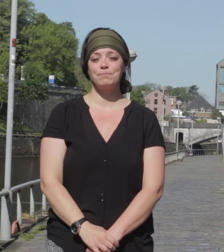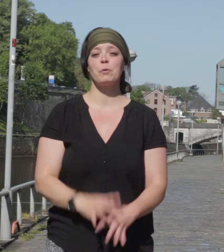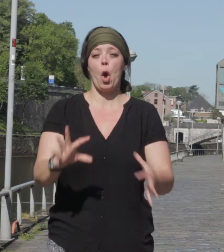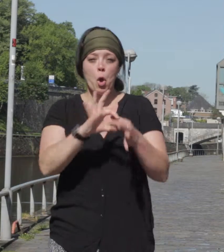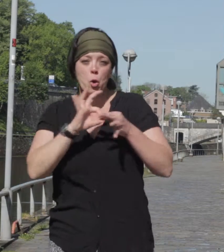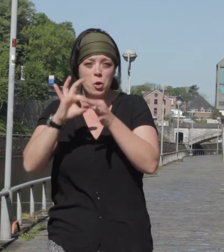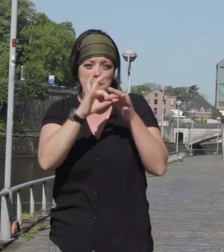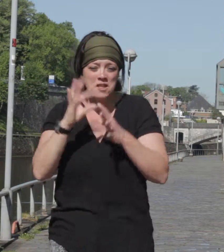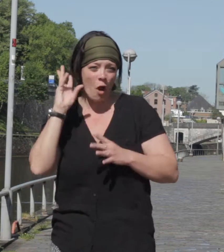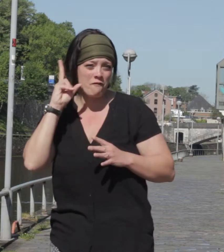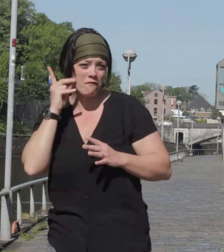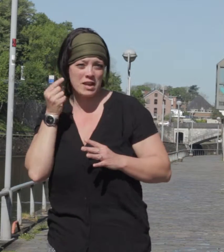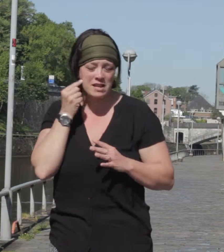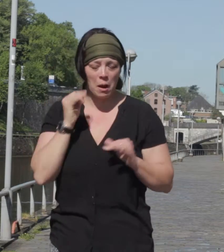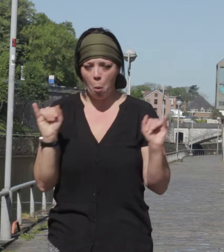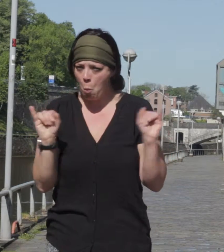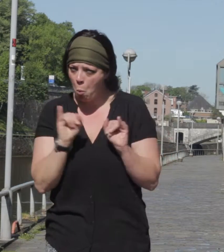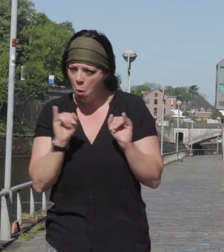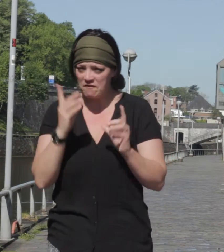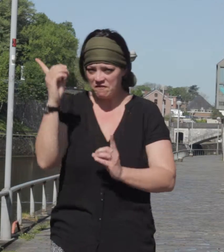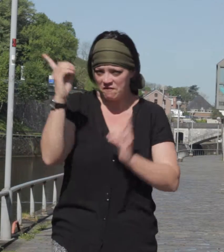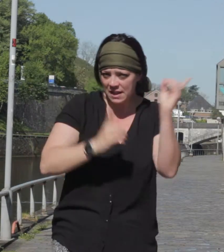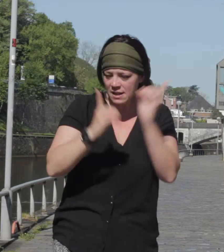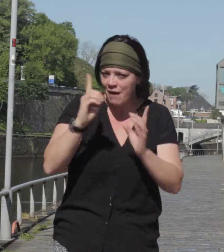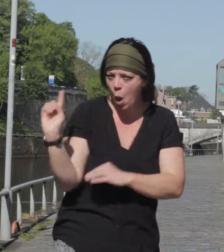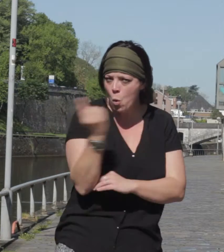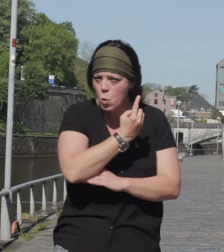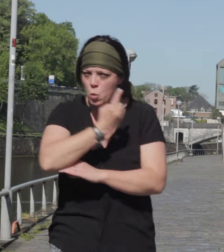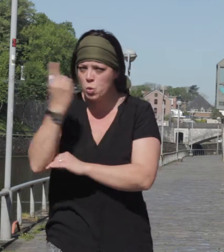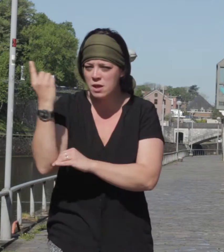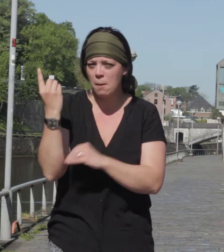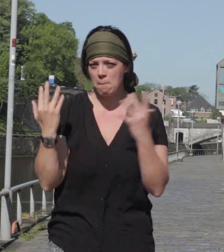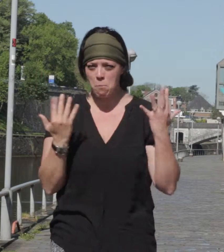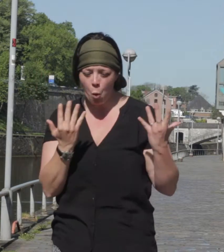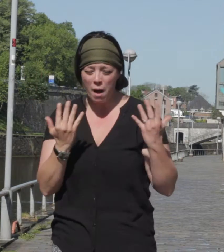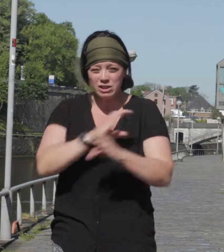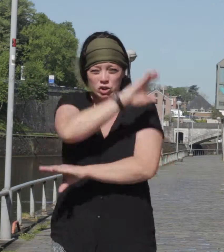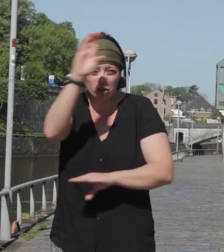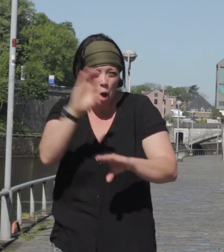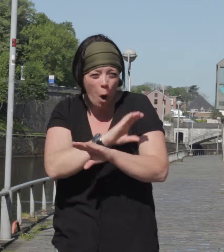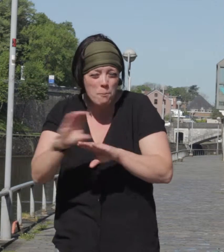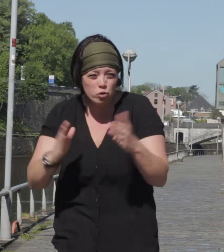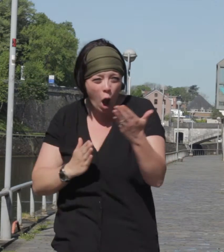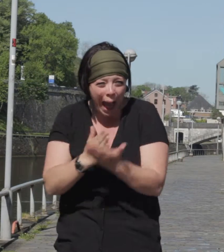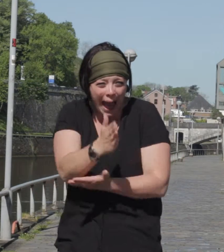L'Unisound BW Festival est un festival unique en son genre. C'est le premier festival labellisé 100% accessible en